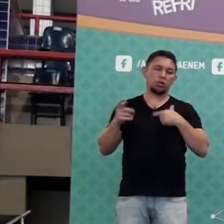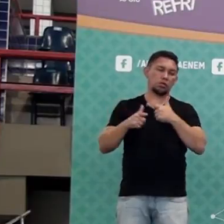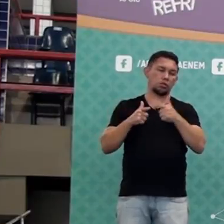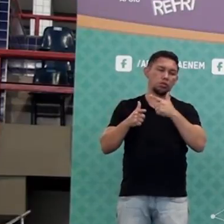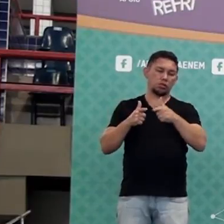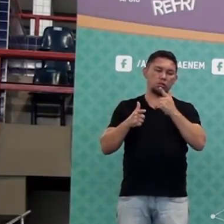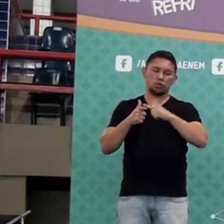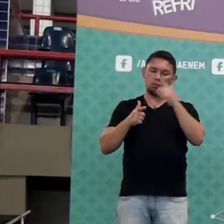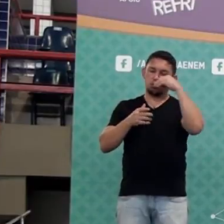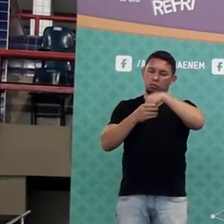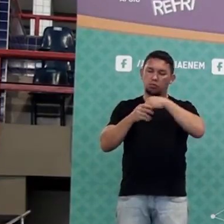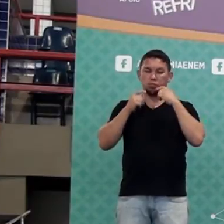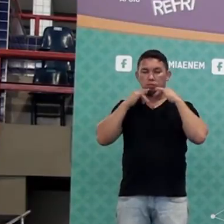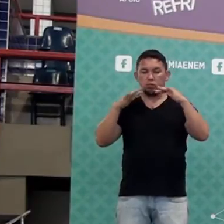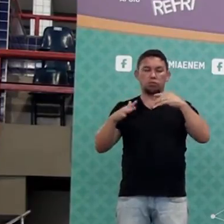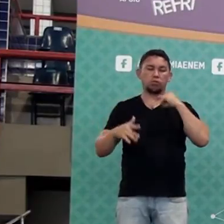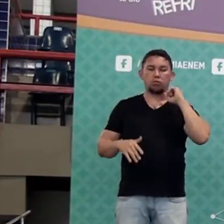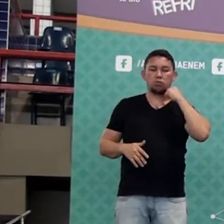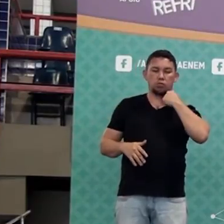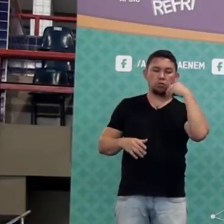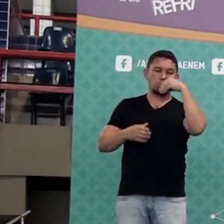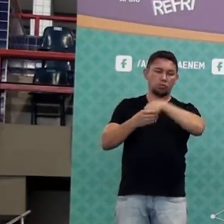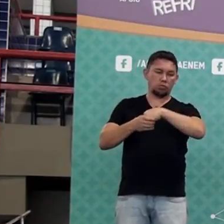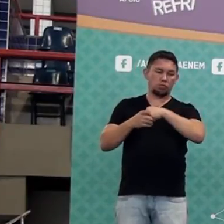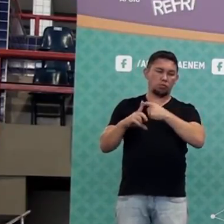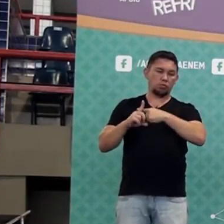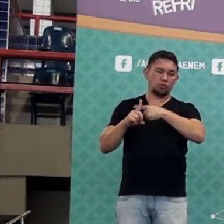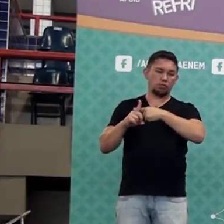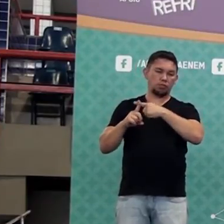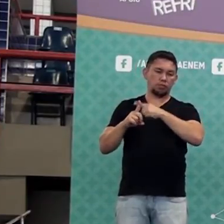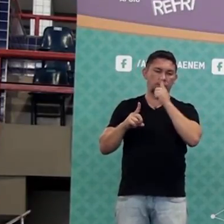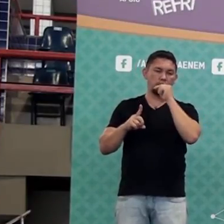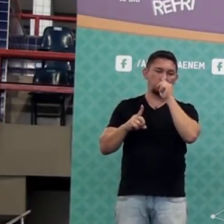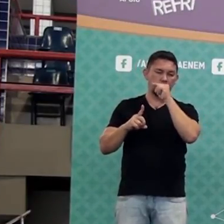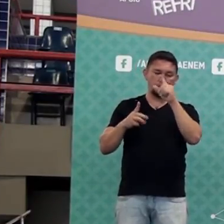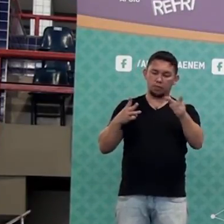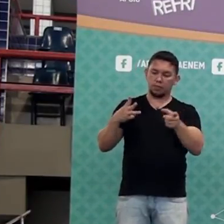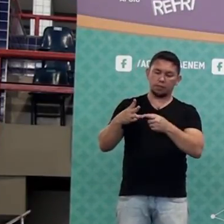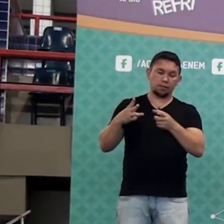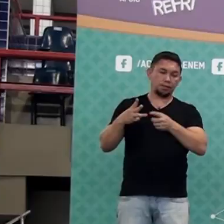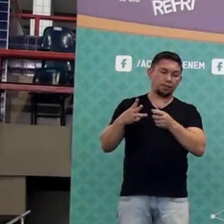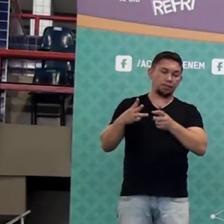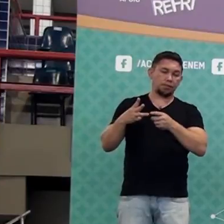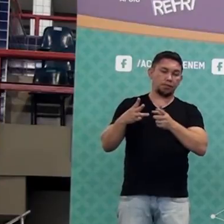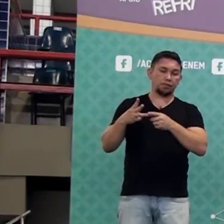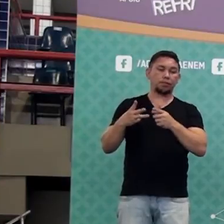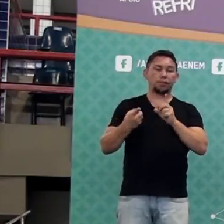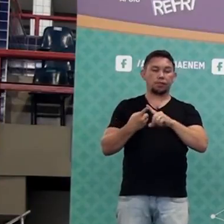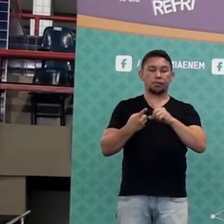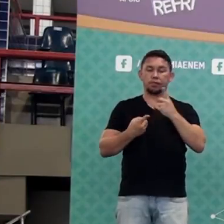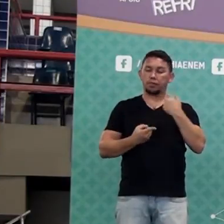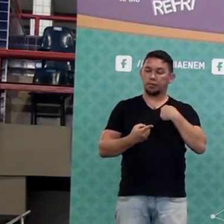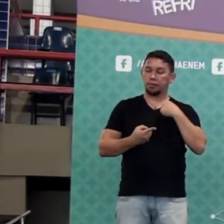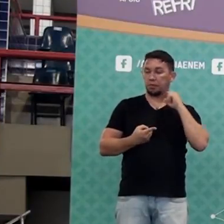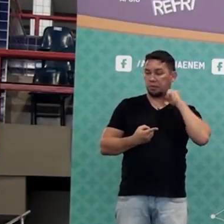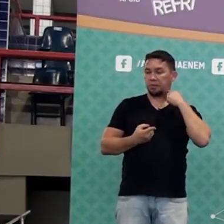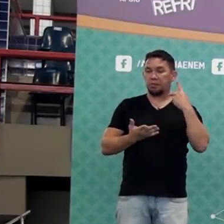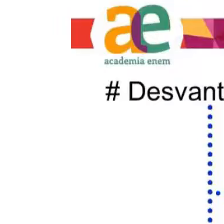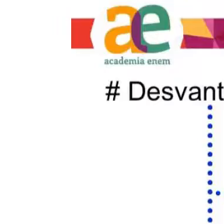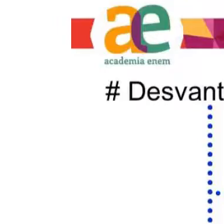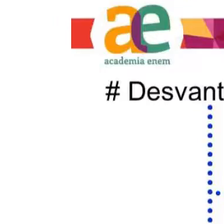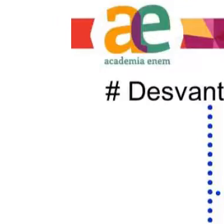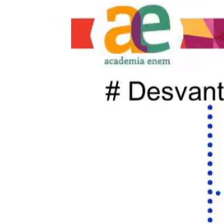problema ambiental de poluição térmica das águas. Há risco de